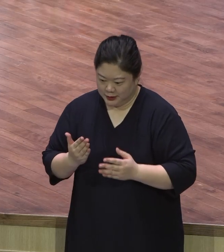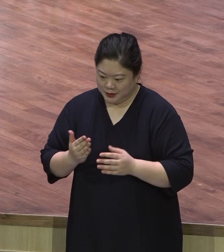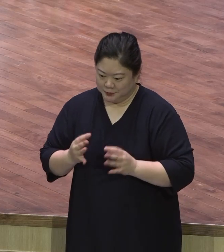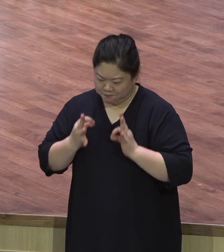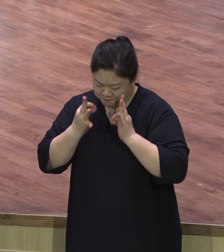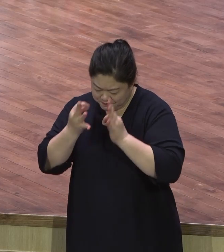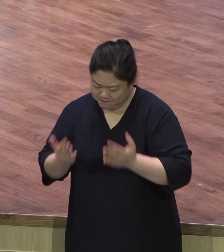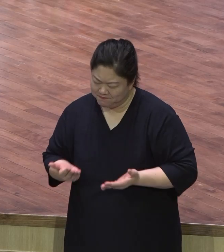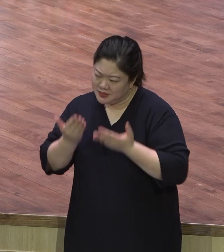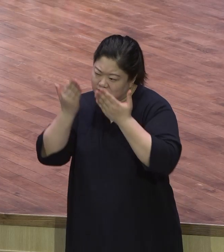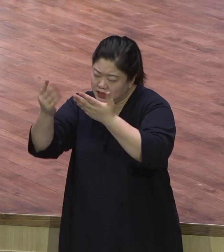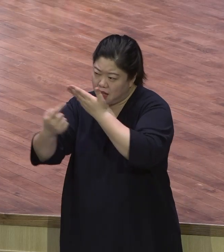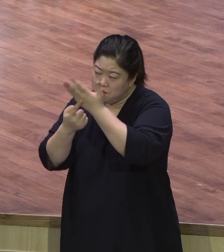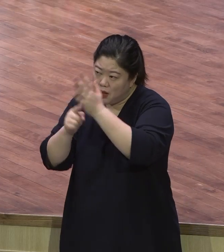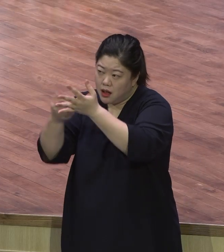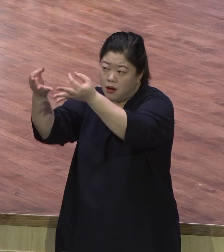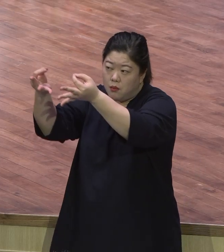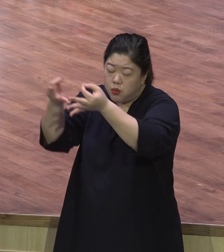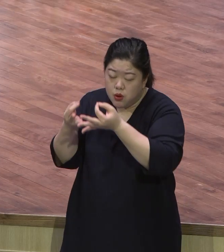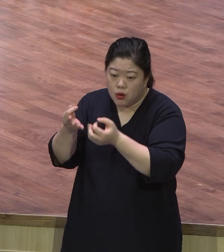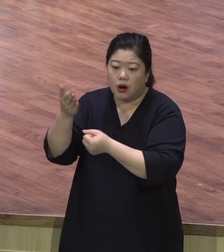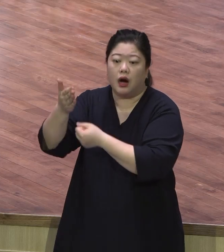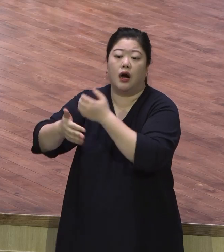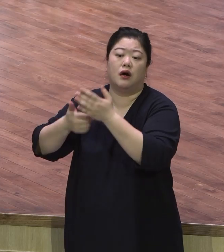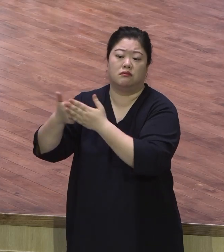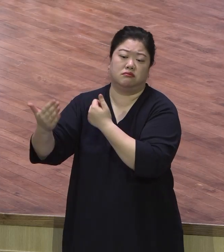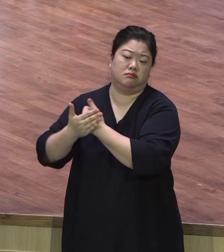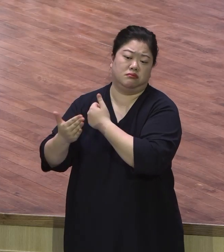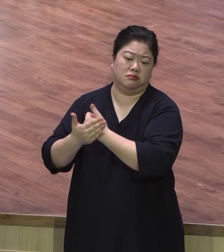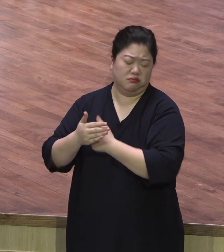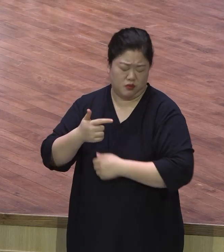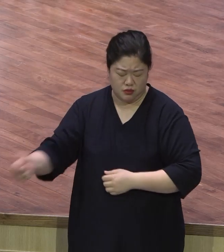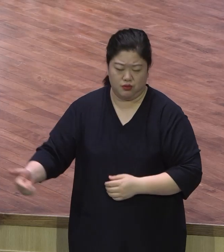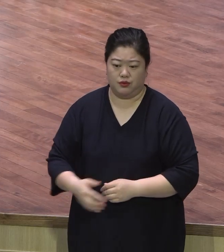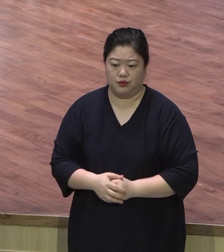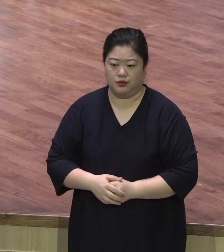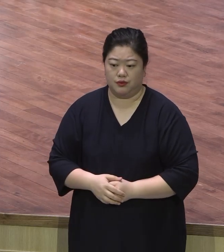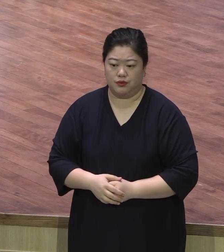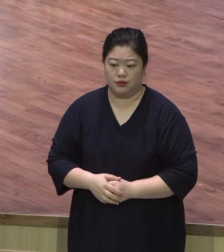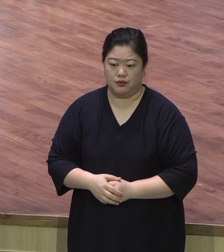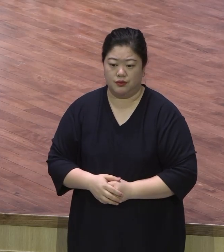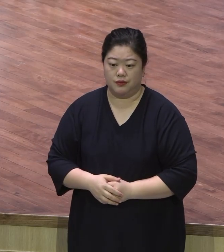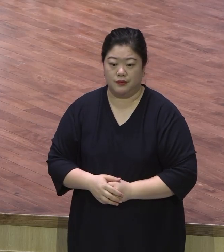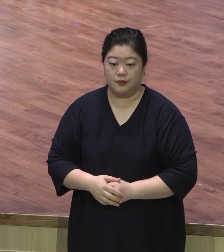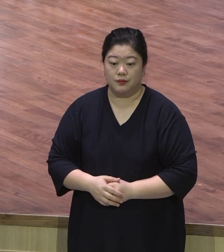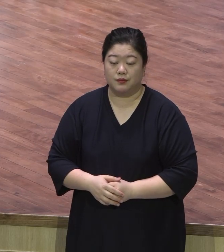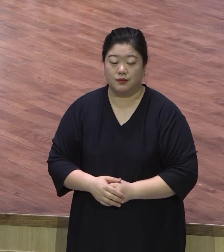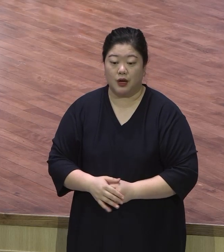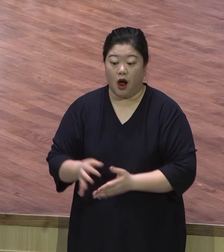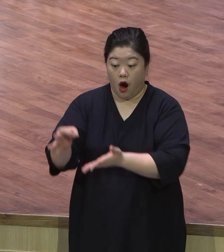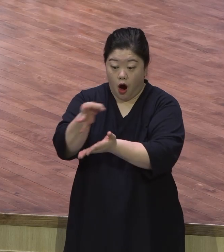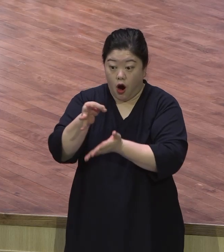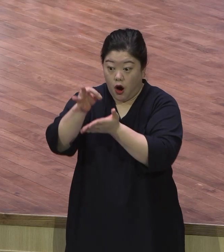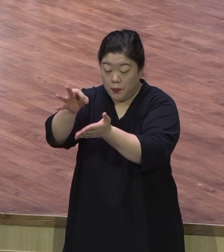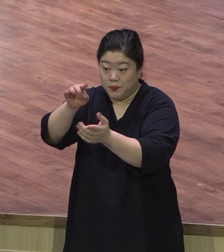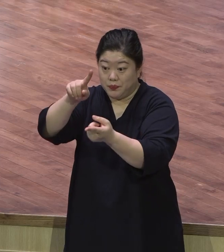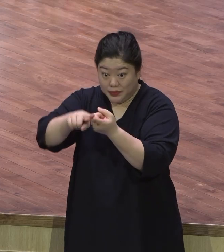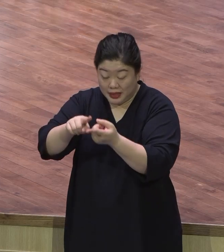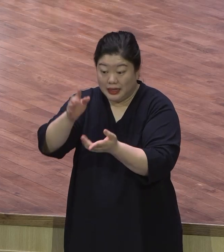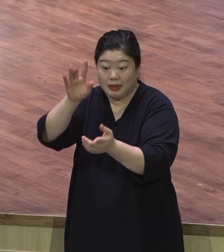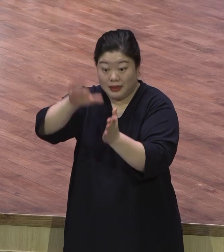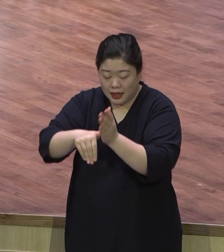하나님께서 여러분의 경제의 문 또 열어주신다니 올바른 성경적 헌금생활을 통해서